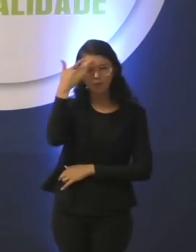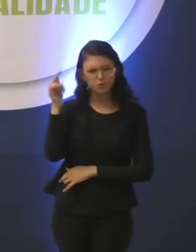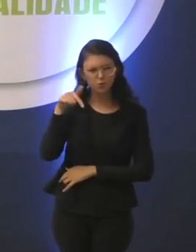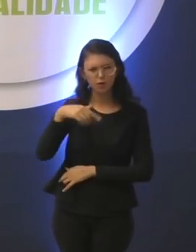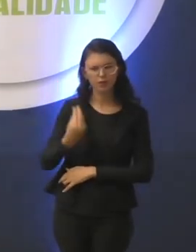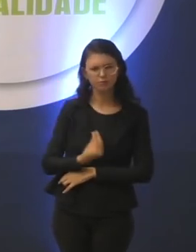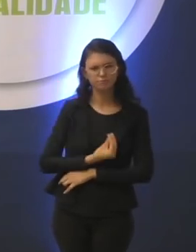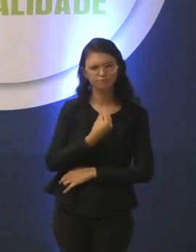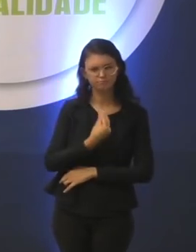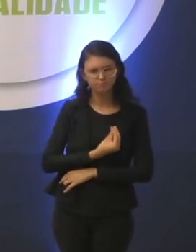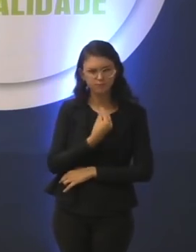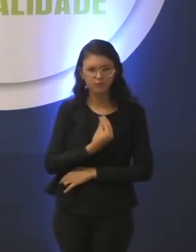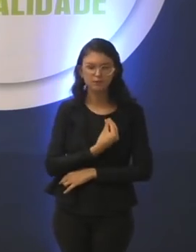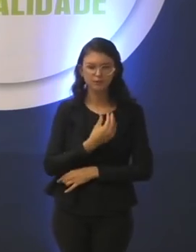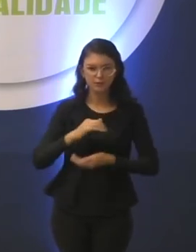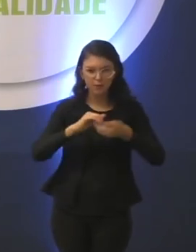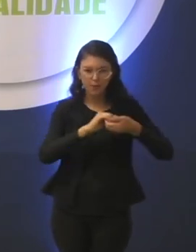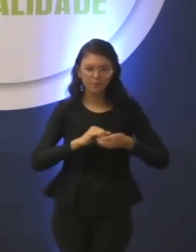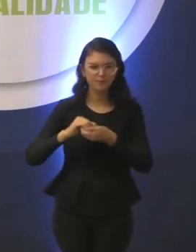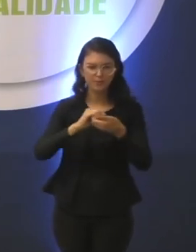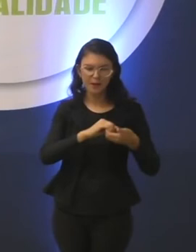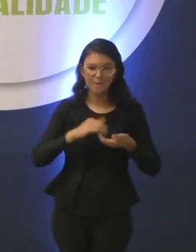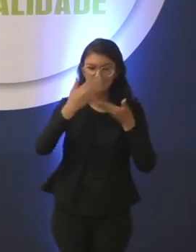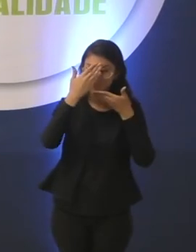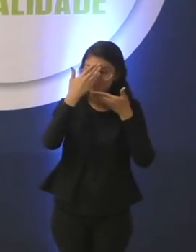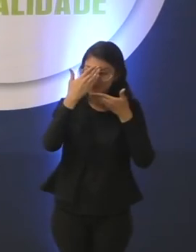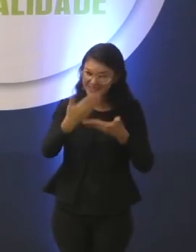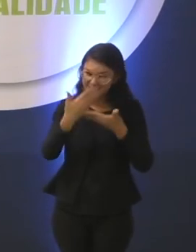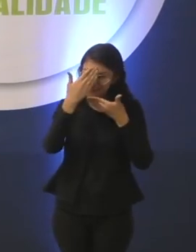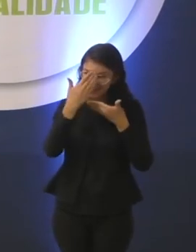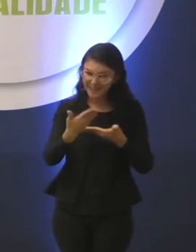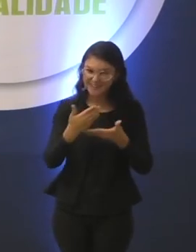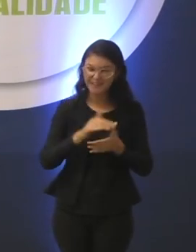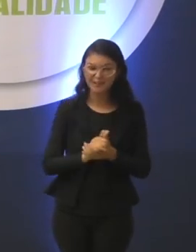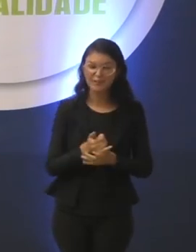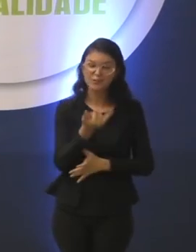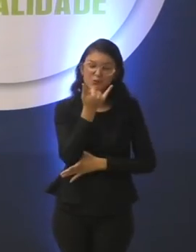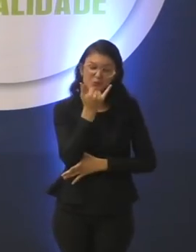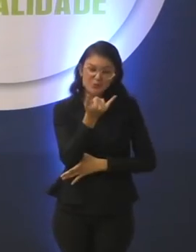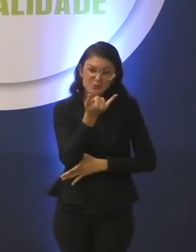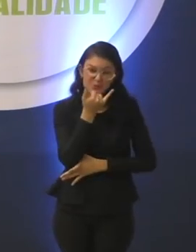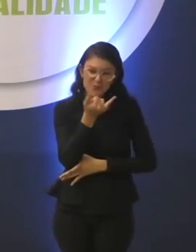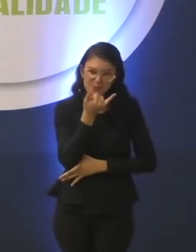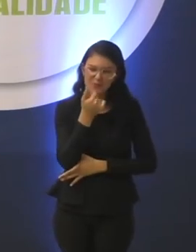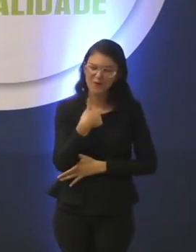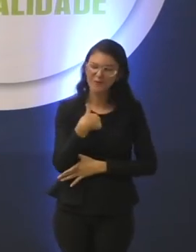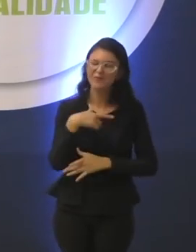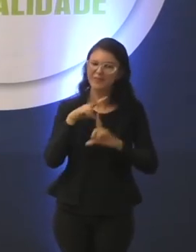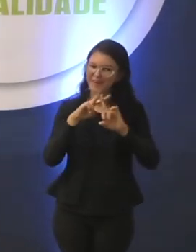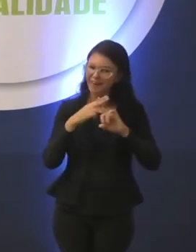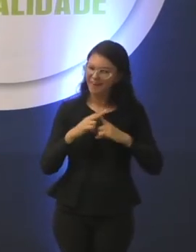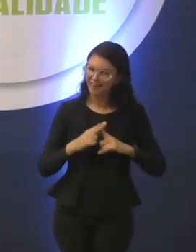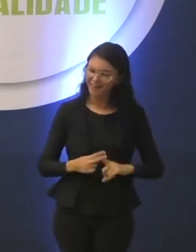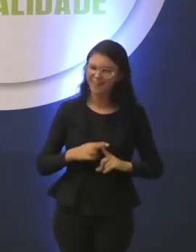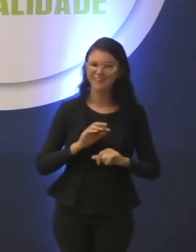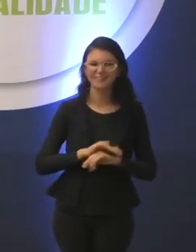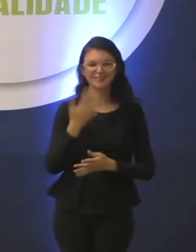superintendentes, todos aqui presentes, muito obrigada. Corrijo aqui agora, viu, Giacomo?